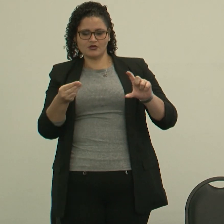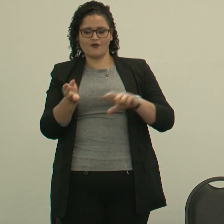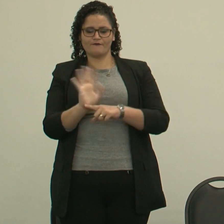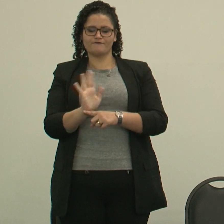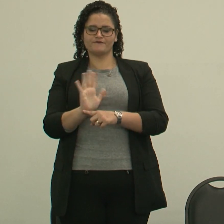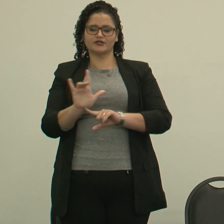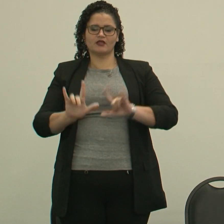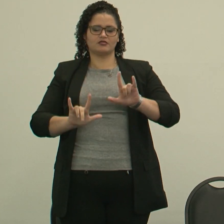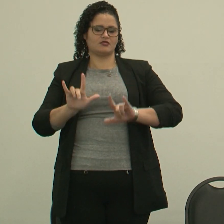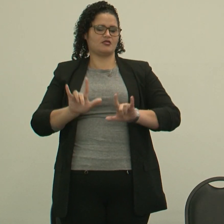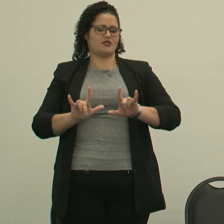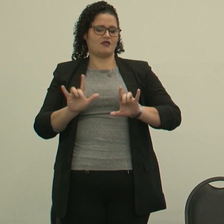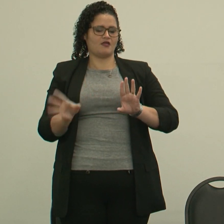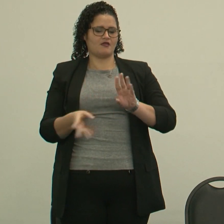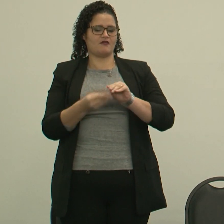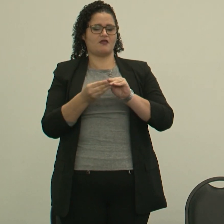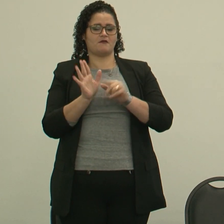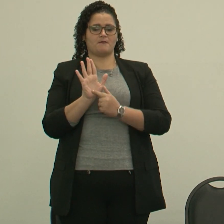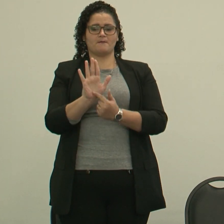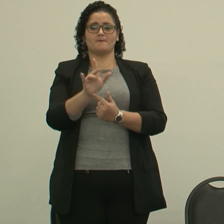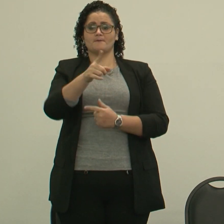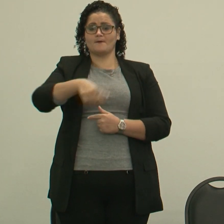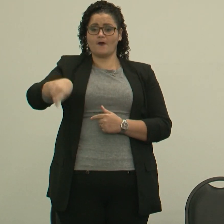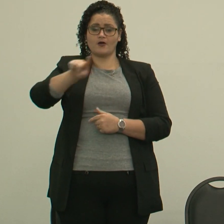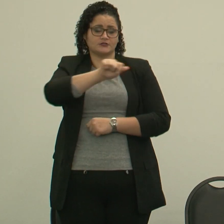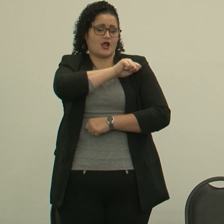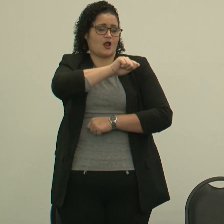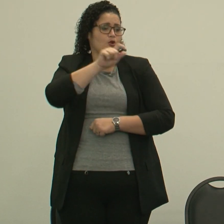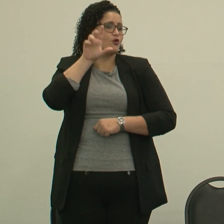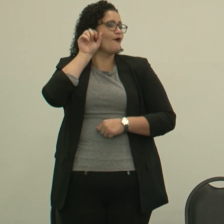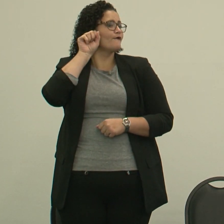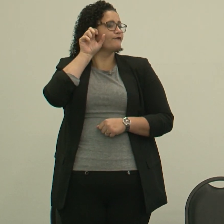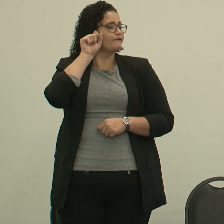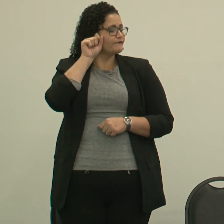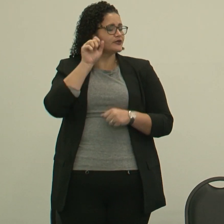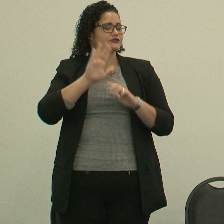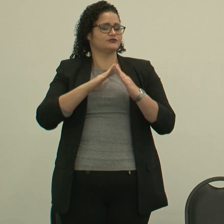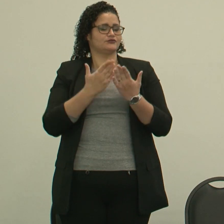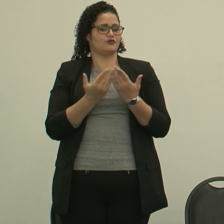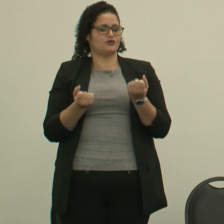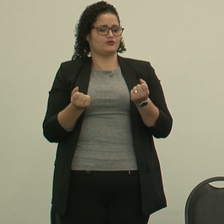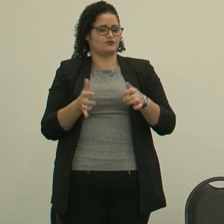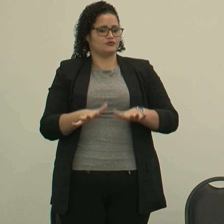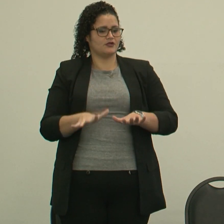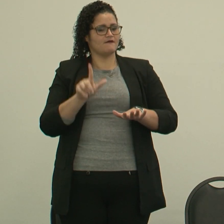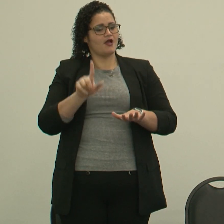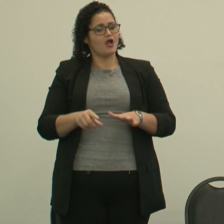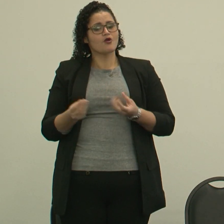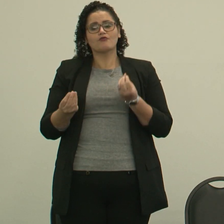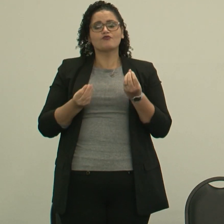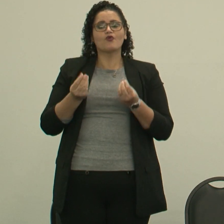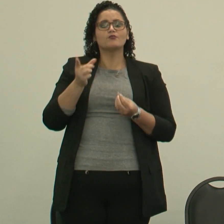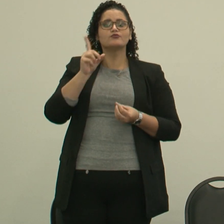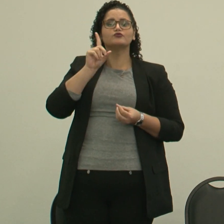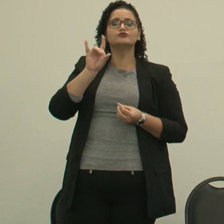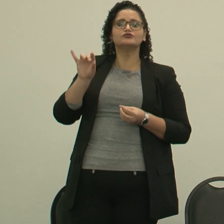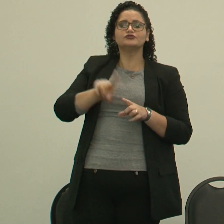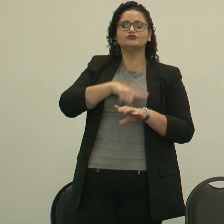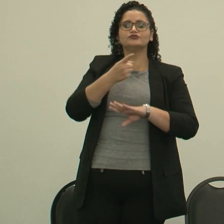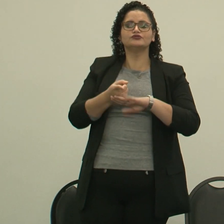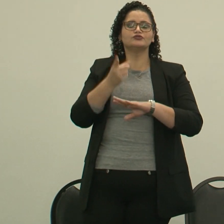para mostrar para esses alunos ouvintes, né, nessa escola inclusiva, como é o dia a dia dos surdos.